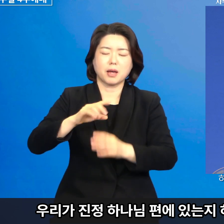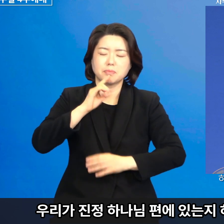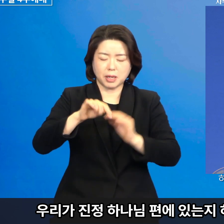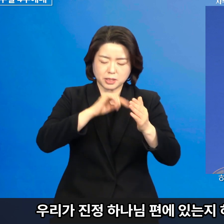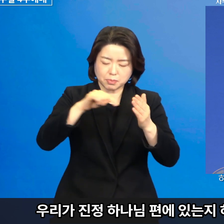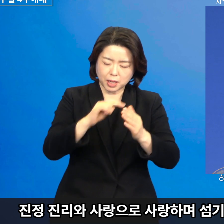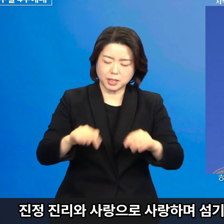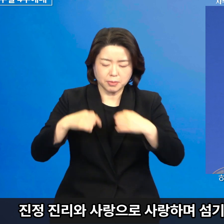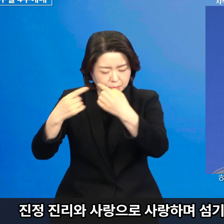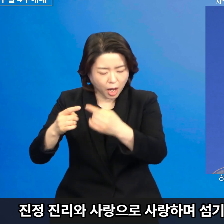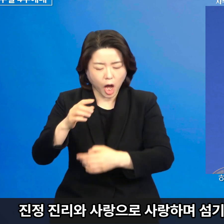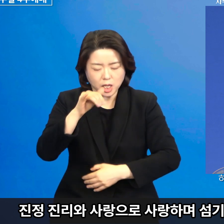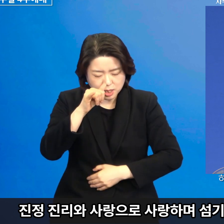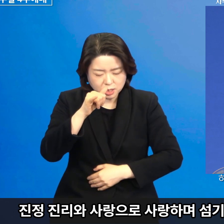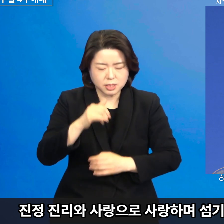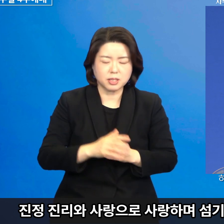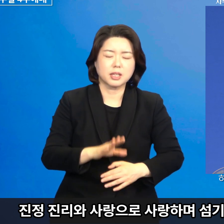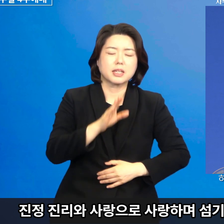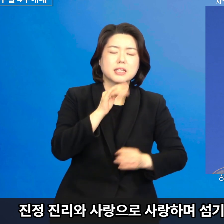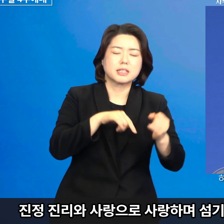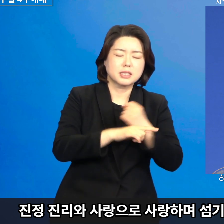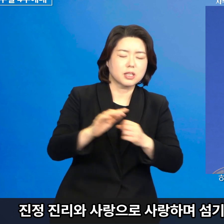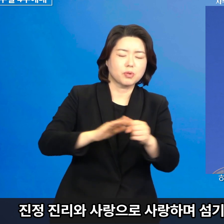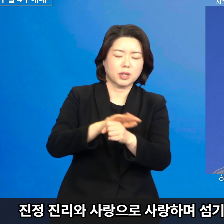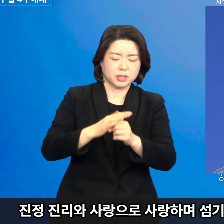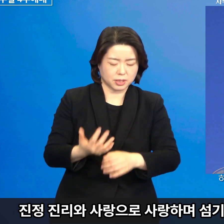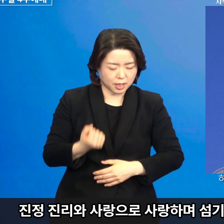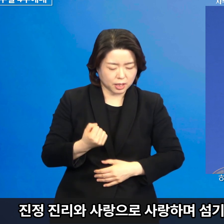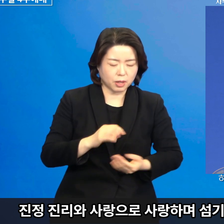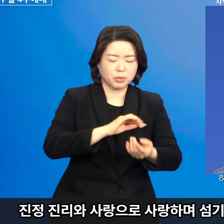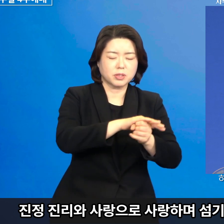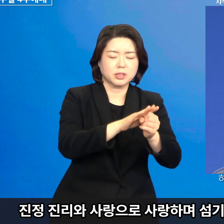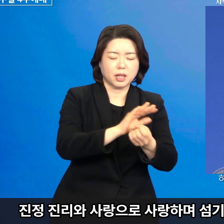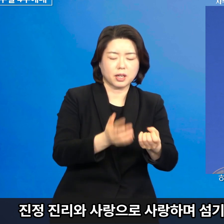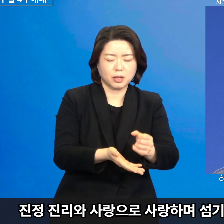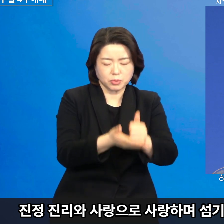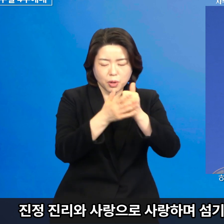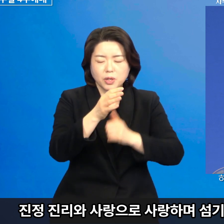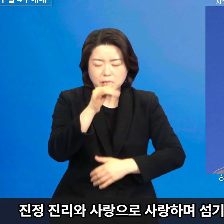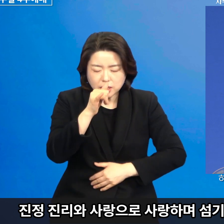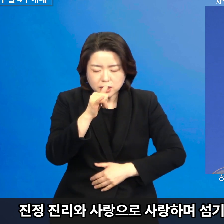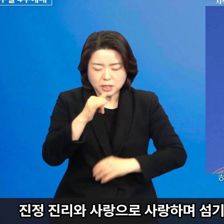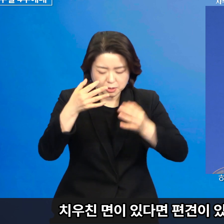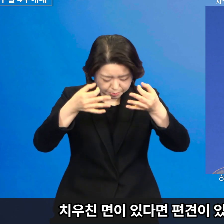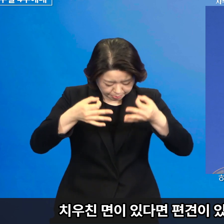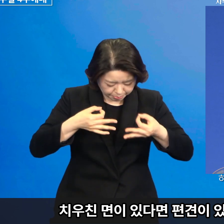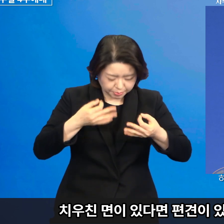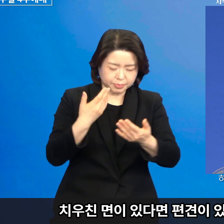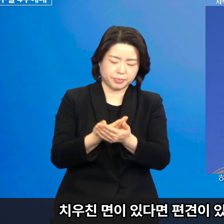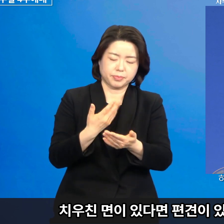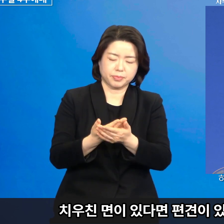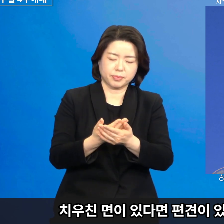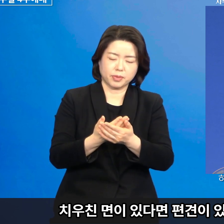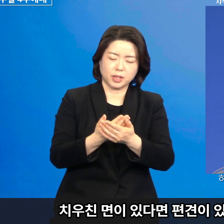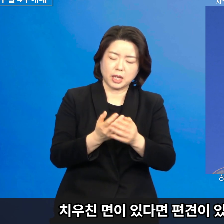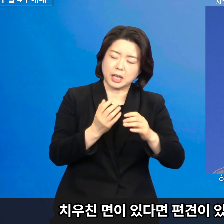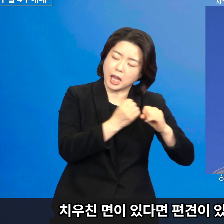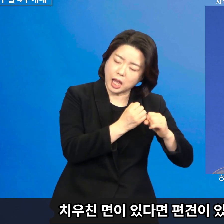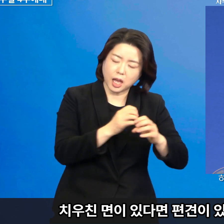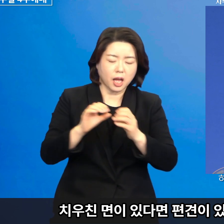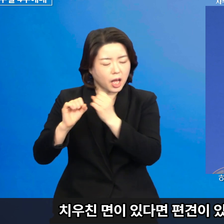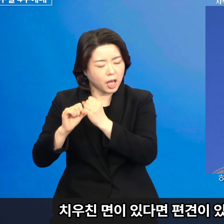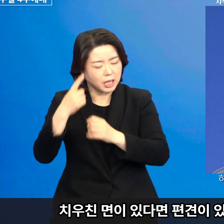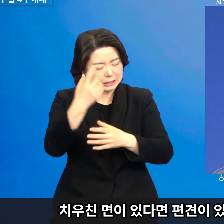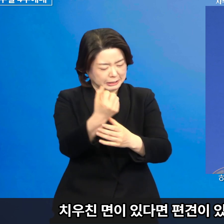거하고 있는지, 진정 진리와 사랑으로 사랑하며 섬기고 있는지를 돌아보게 하여 주셔서 치우친 면이 있다면, 편견이